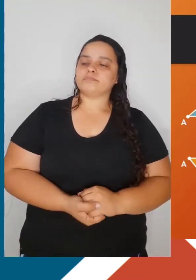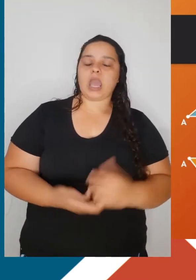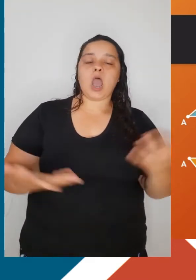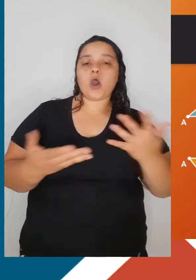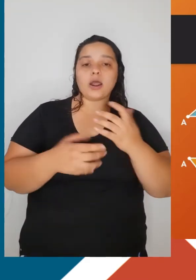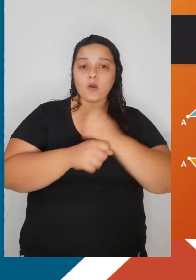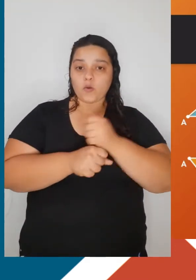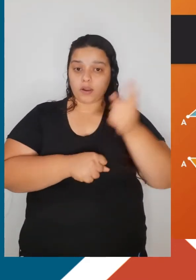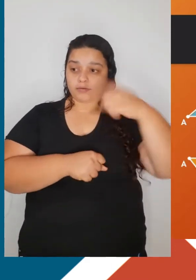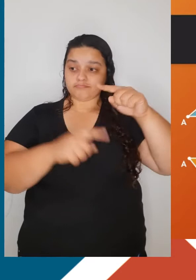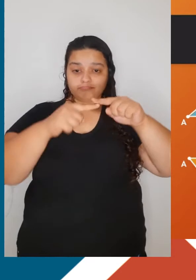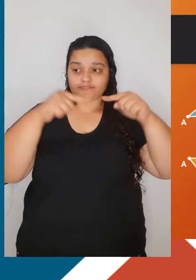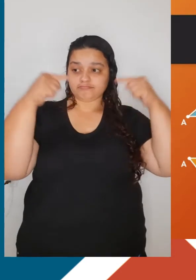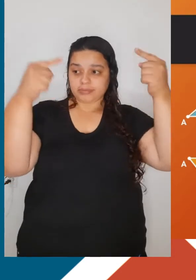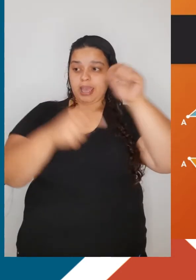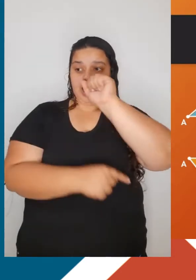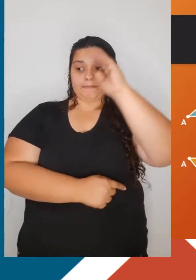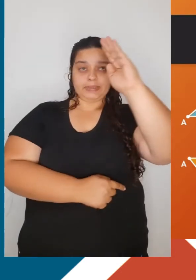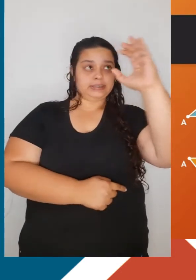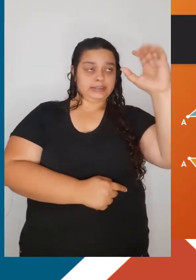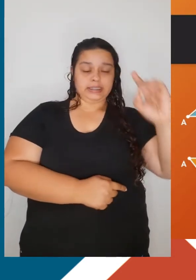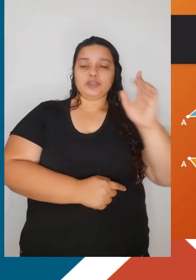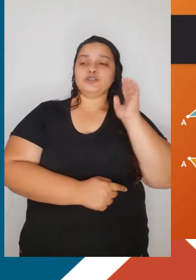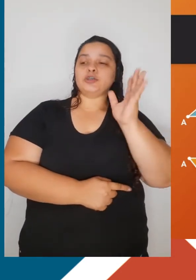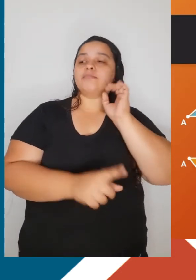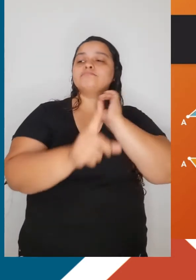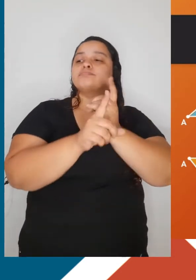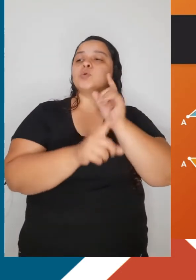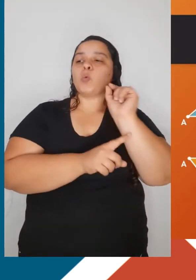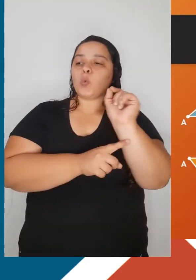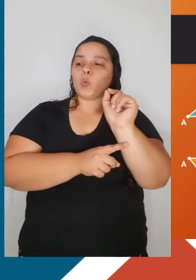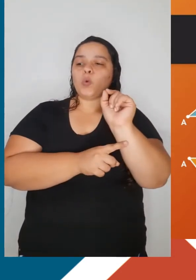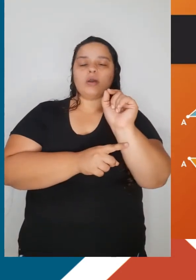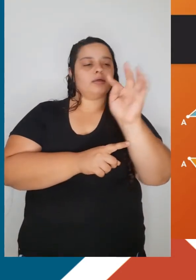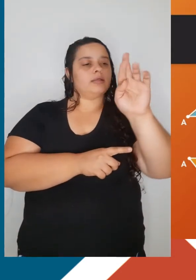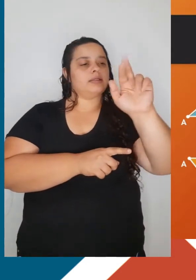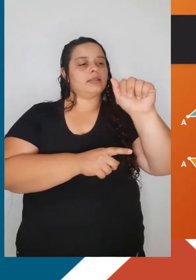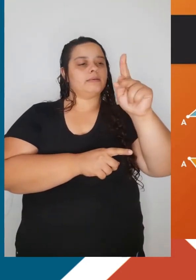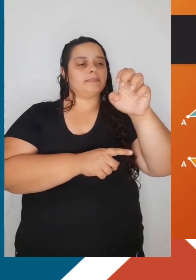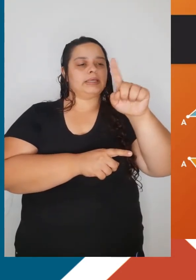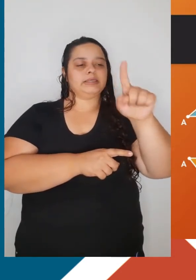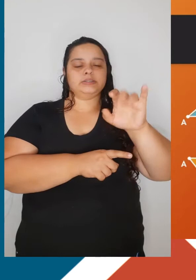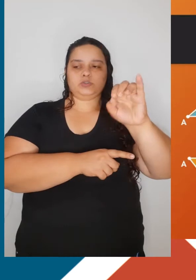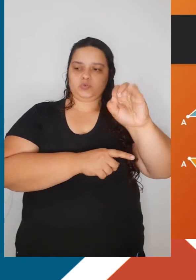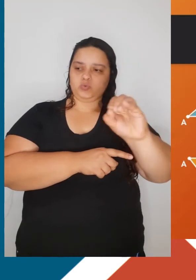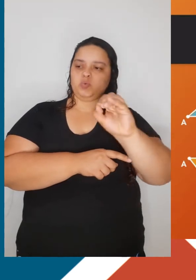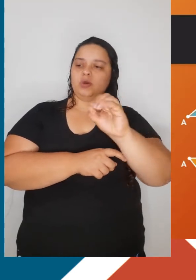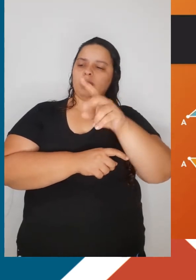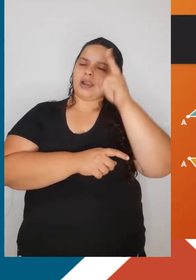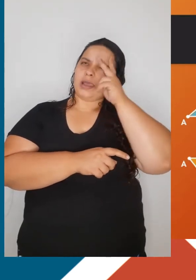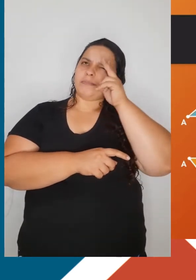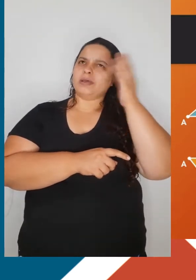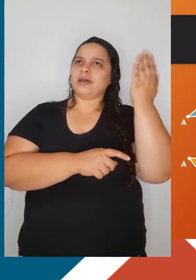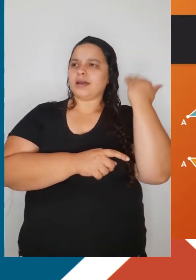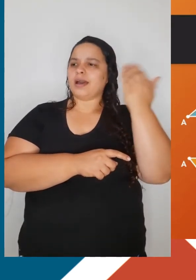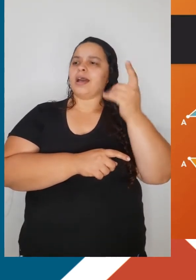Agora, vamos calcular a área do quadrilátero ABCD, que já identificamos como um trapézio. Para aqueles e aquelas que se